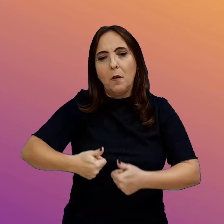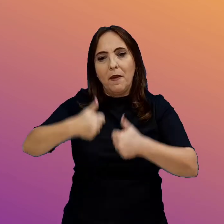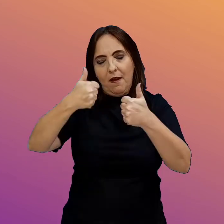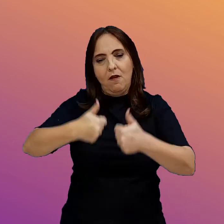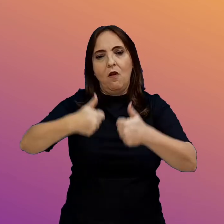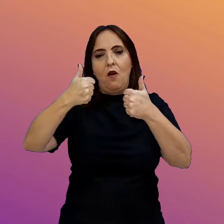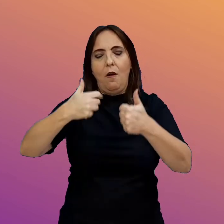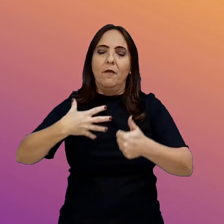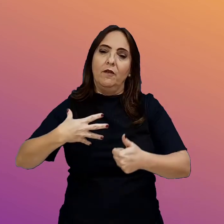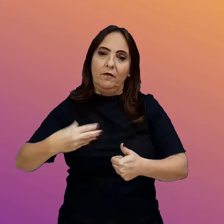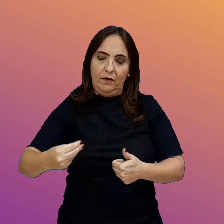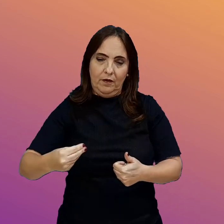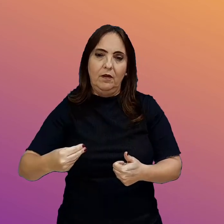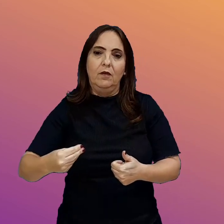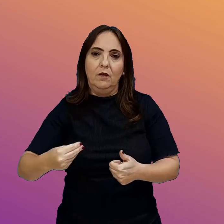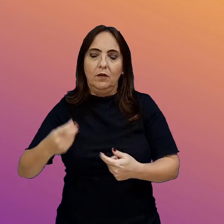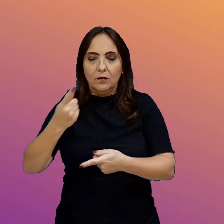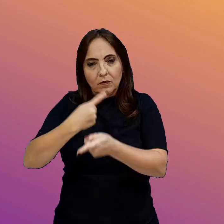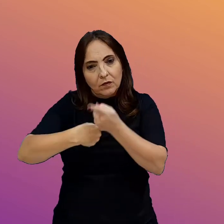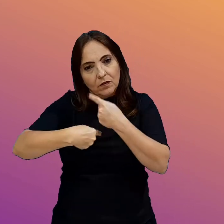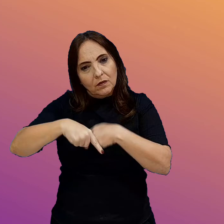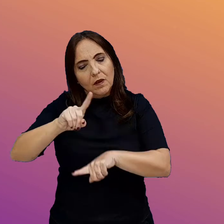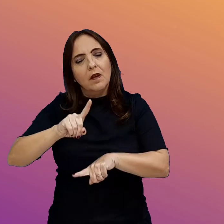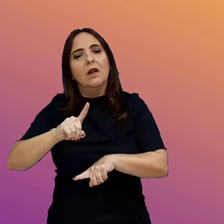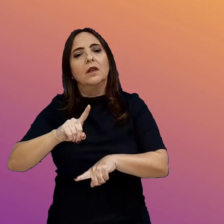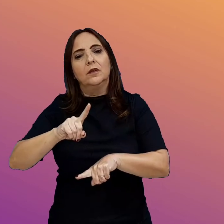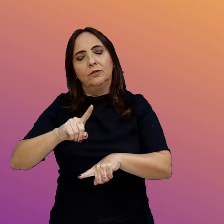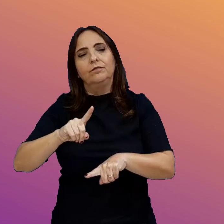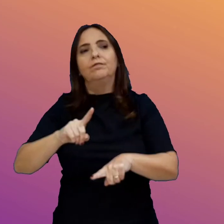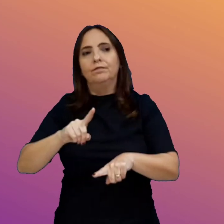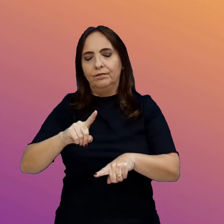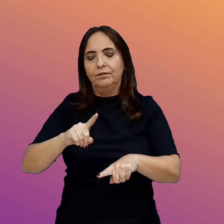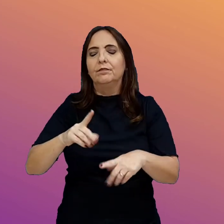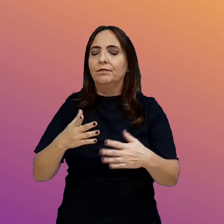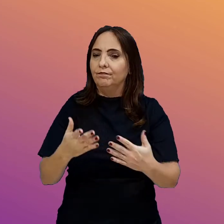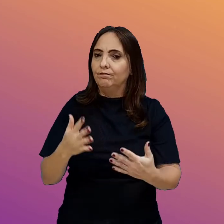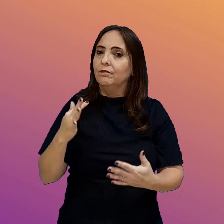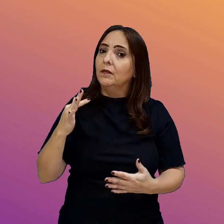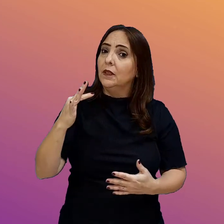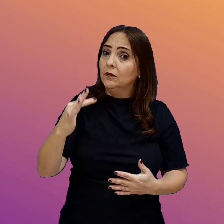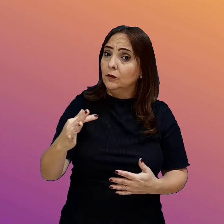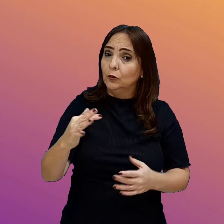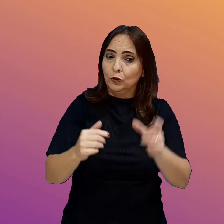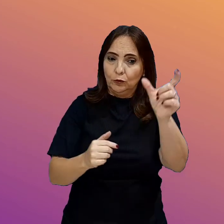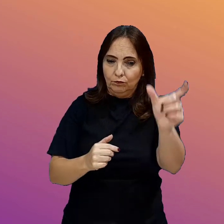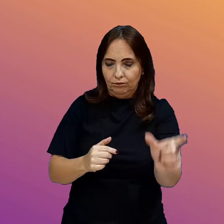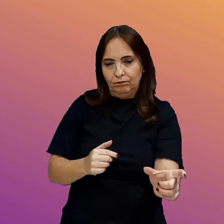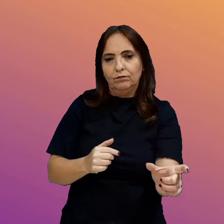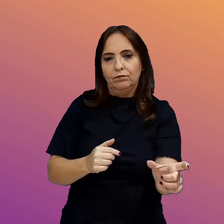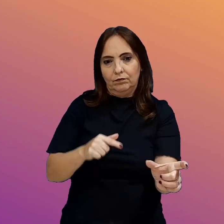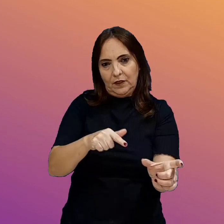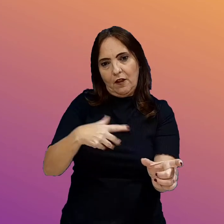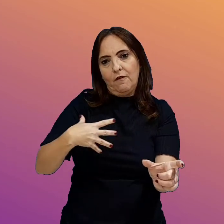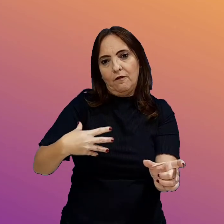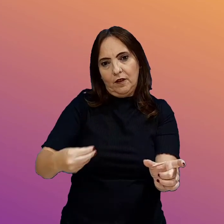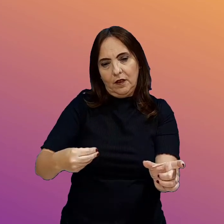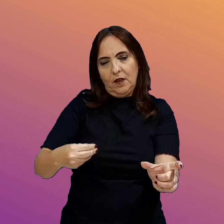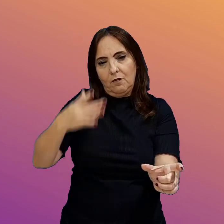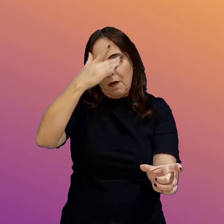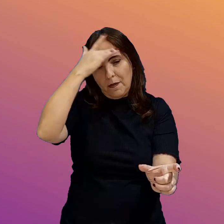desejar o sucesso do filho, para ele ser essa pessoa que